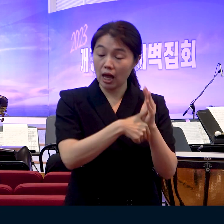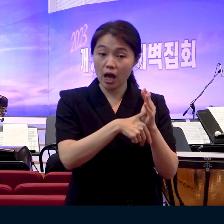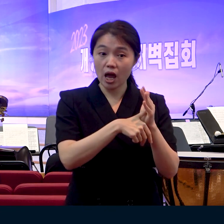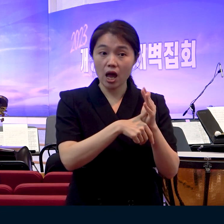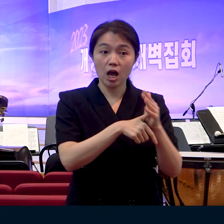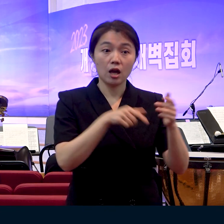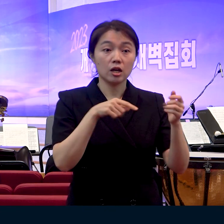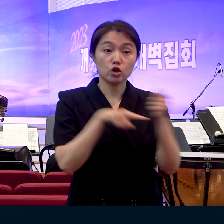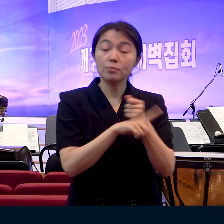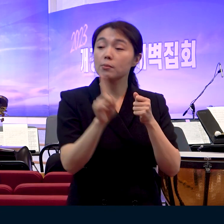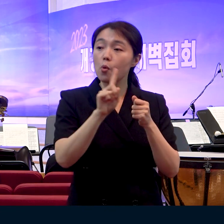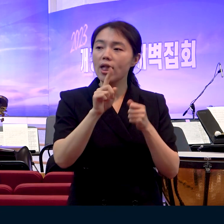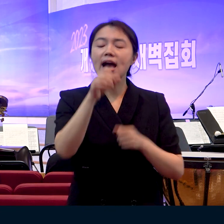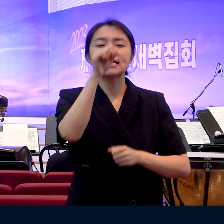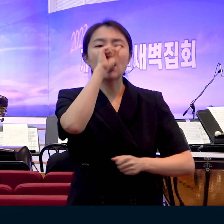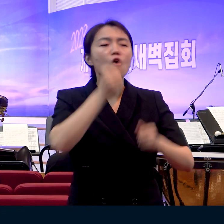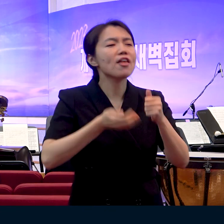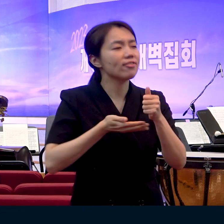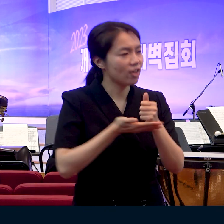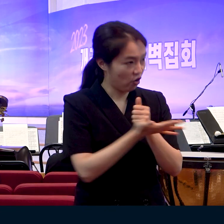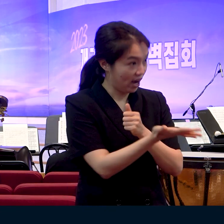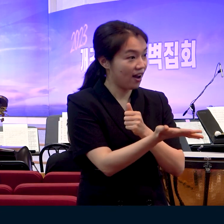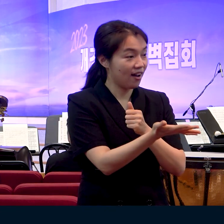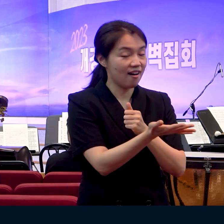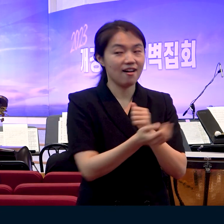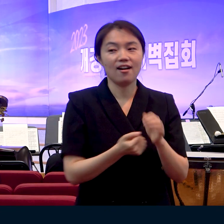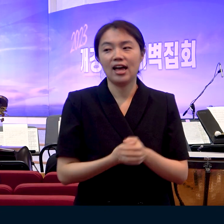어떤 영향력? 선한 영향력이에요.